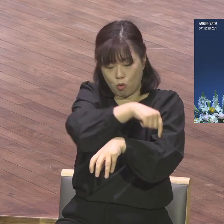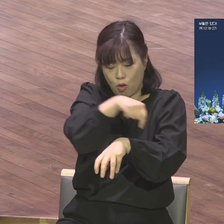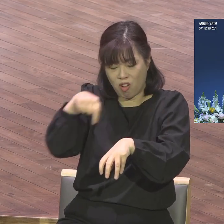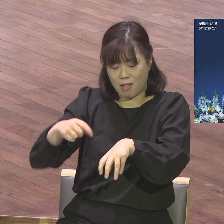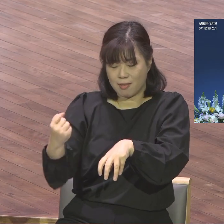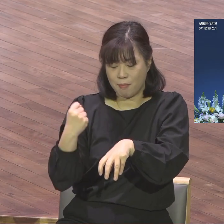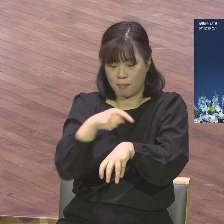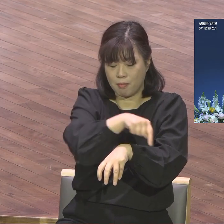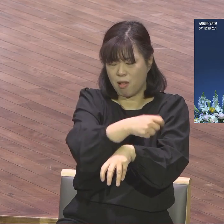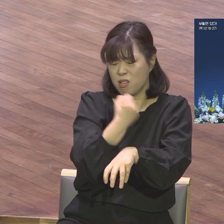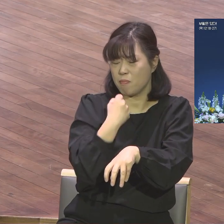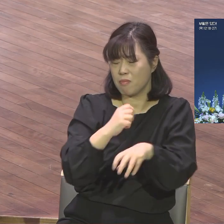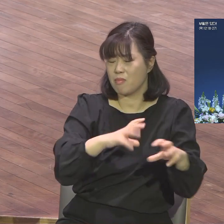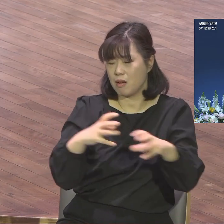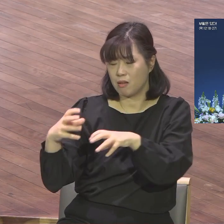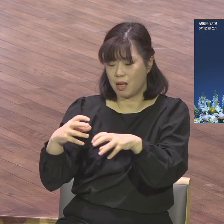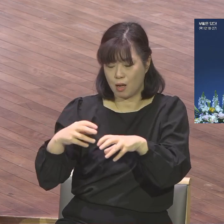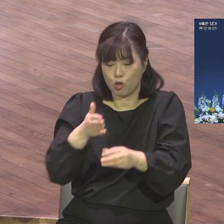우리